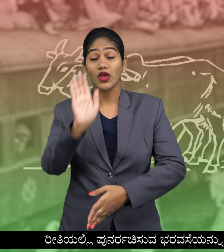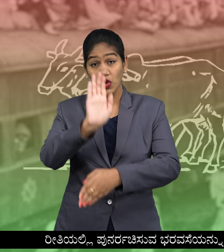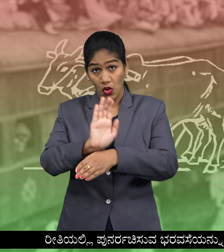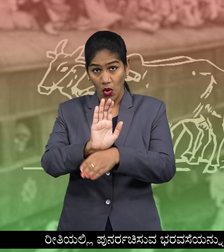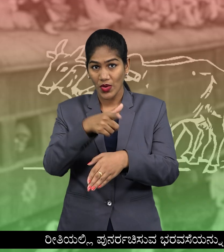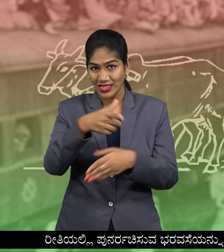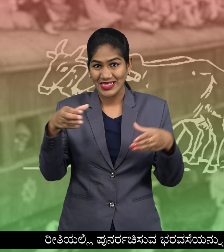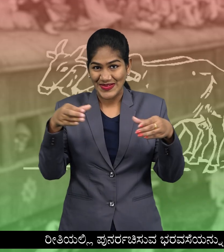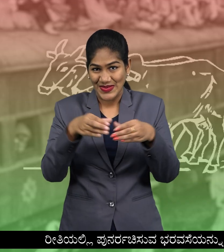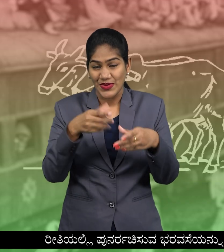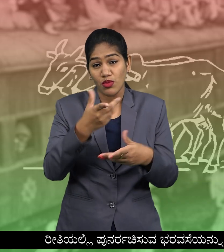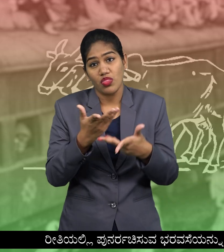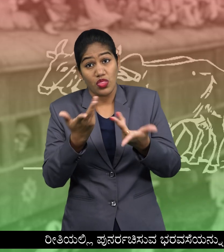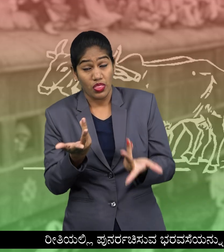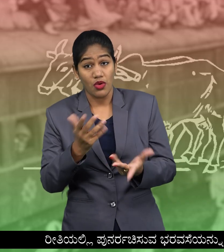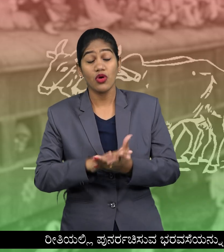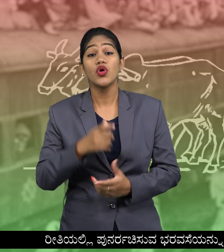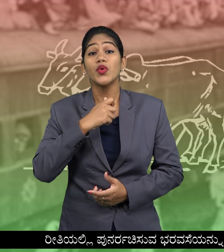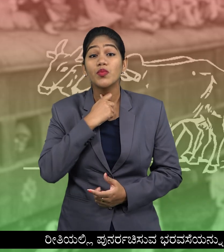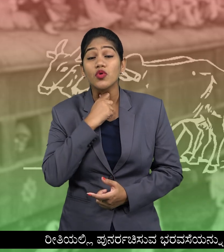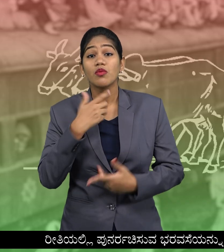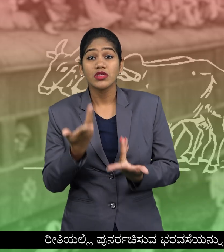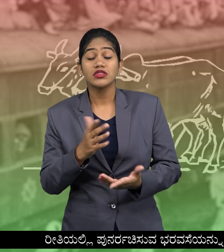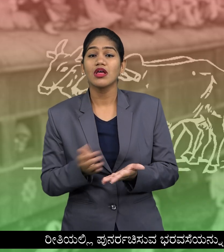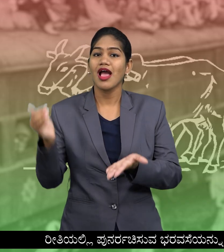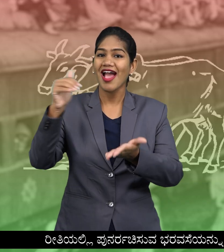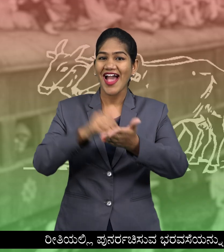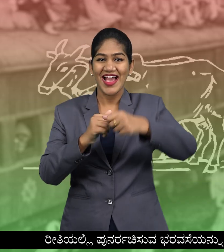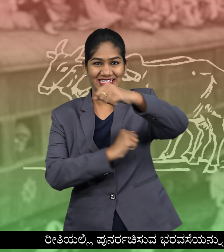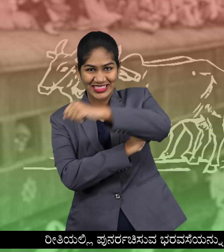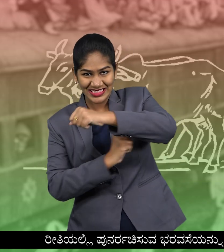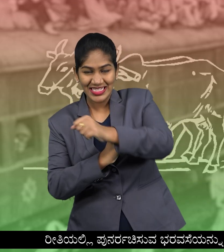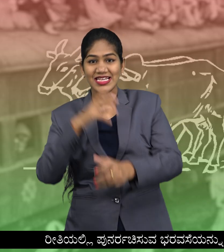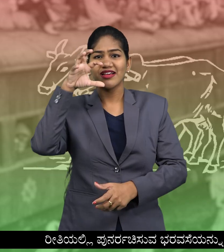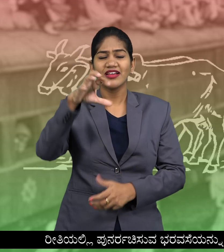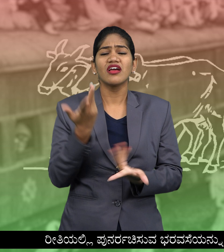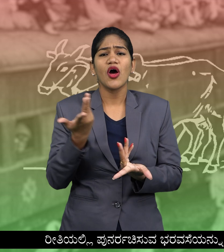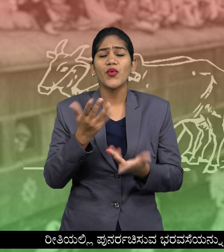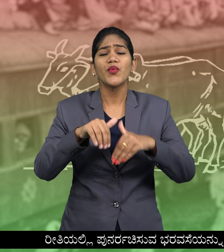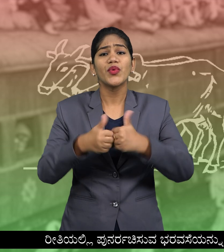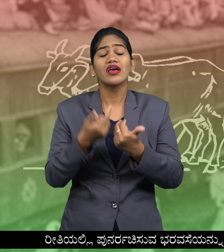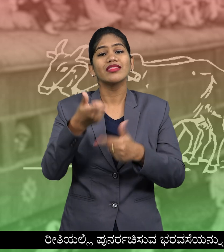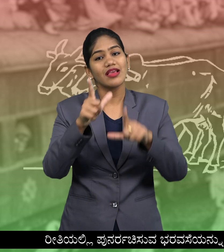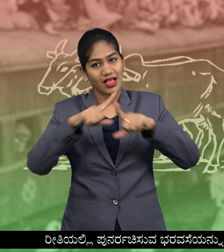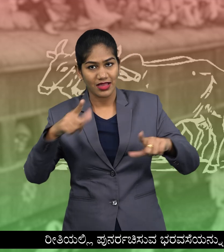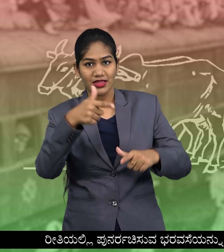ರೀತಿಯಲ್ಲಿ ಪುನರುಚ್ಚರಿಸುವ ಭರವಸೆಯನ್ನು ನೀಡಿದ್ದರೂ ಸ್ವಾತಂತ್ರ್ಯದ ನಂತರ ತಣ್ಣಗಾಯಿತು.